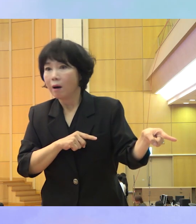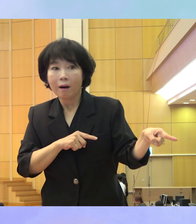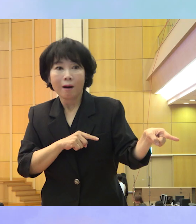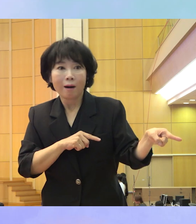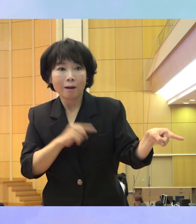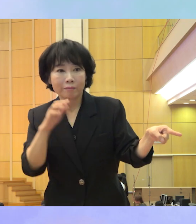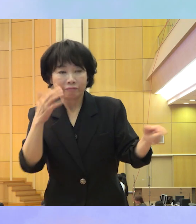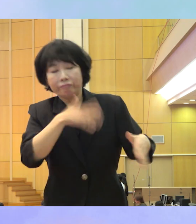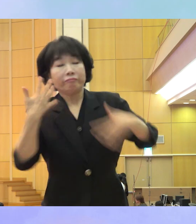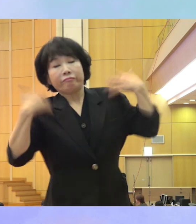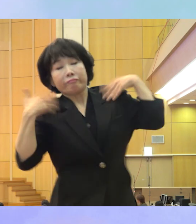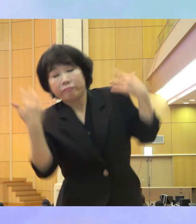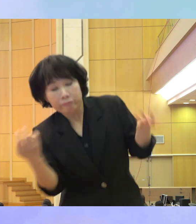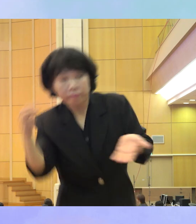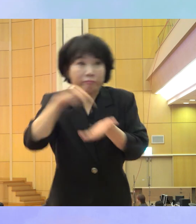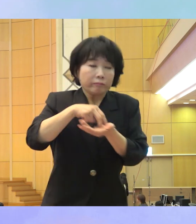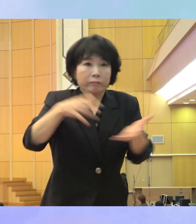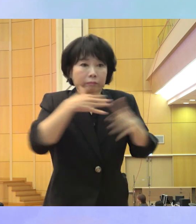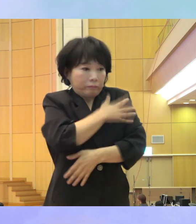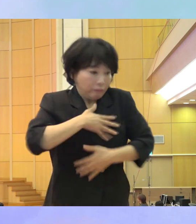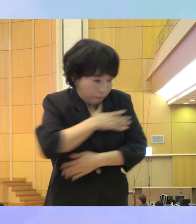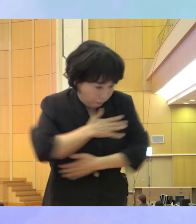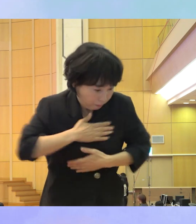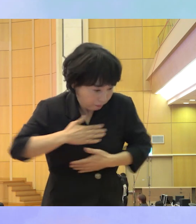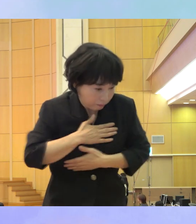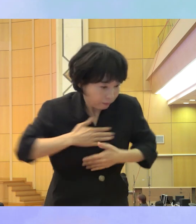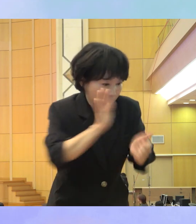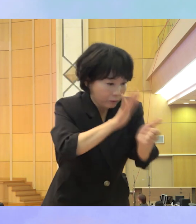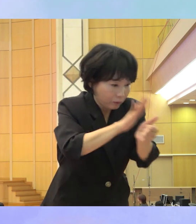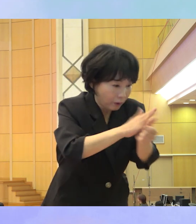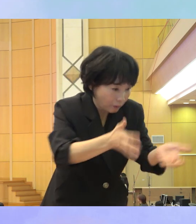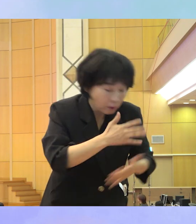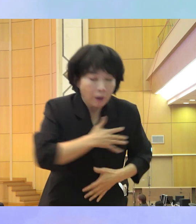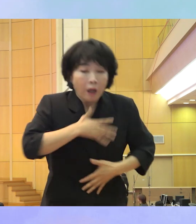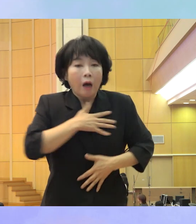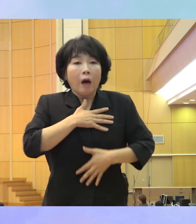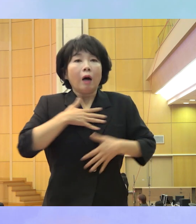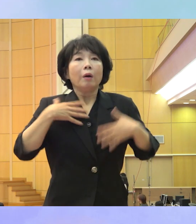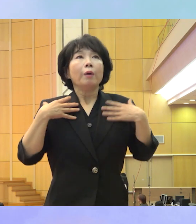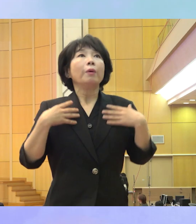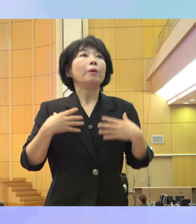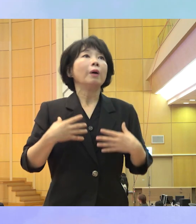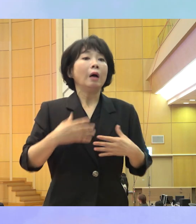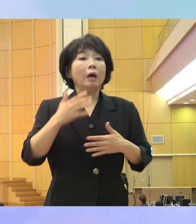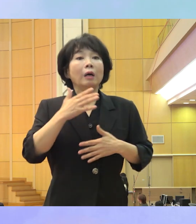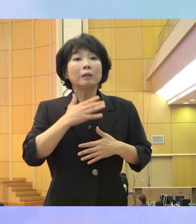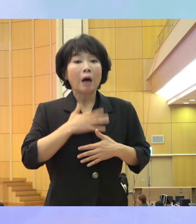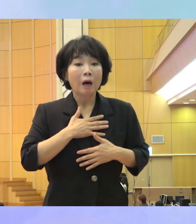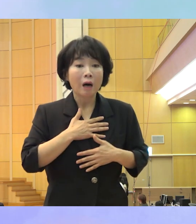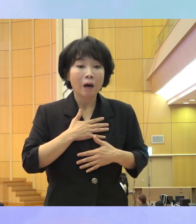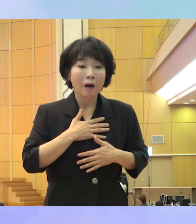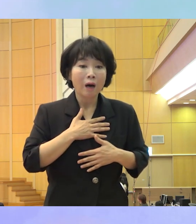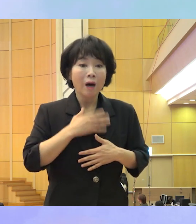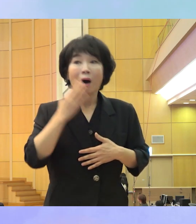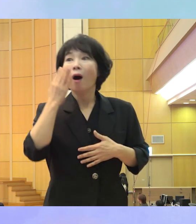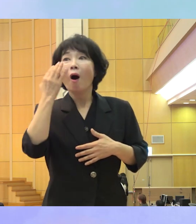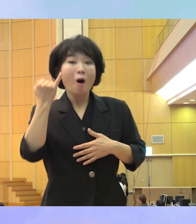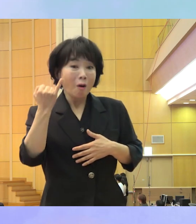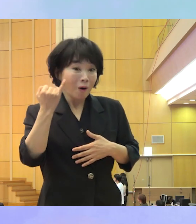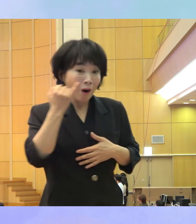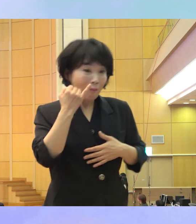나와가지고 목욕시키고, 근데 그분이 하는 말이, 어머니가 계셨는데 어머니가 내